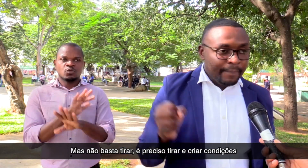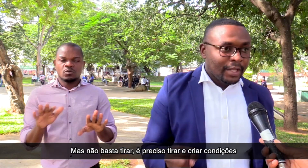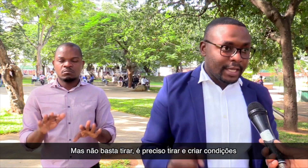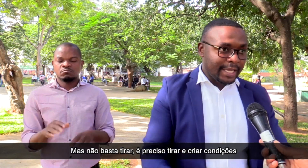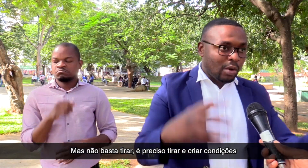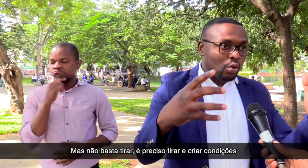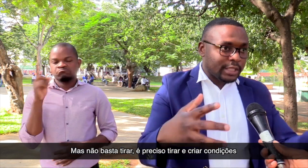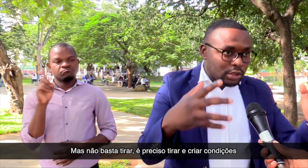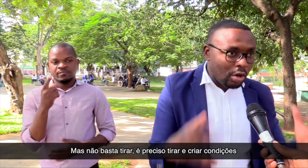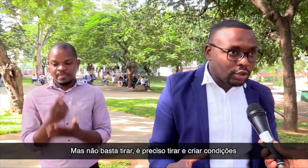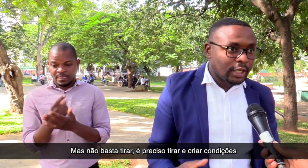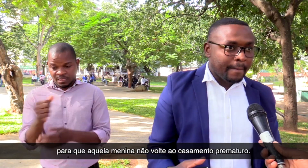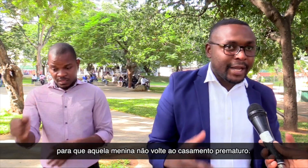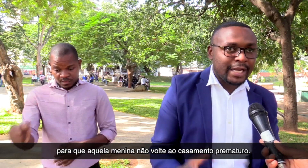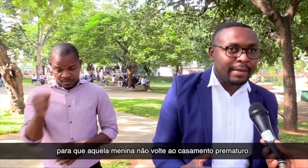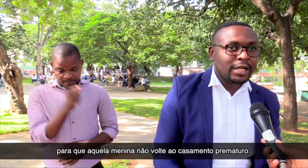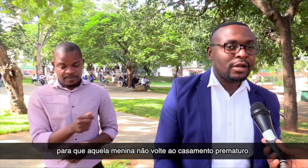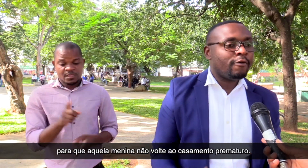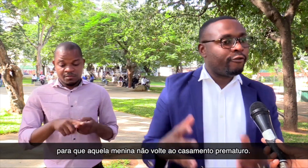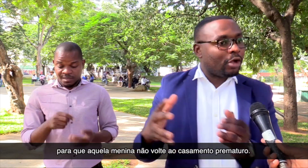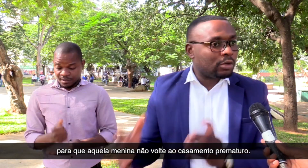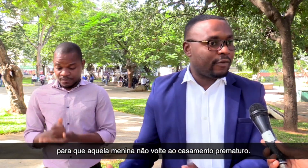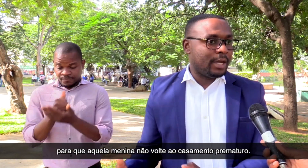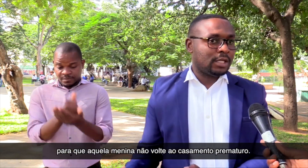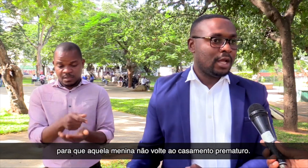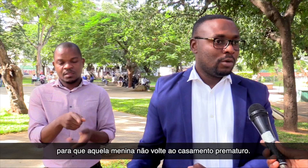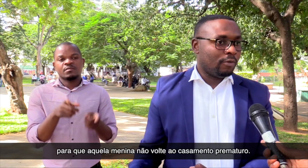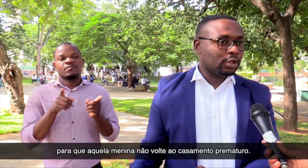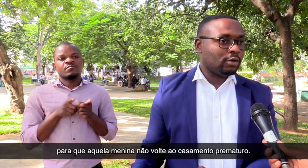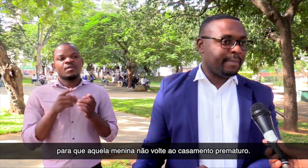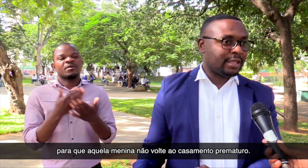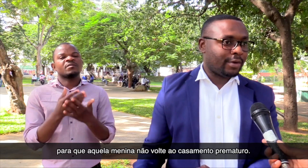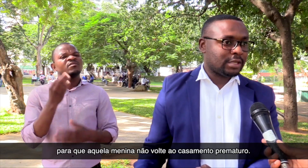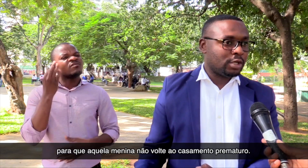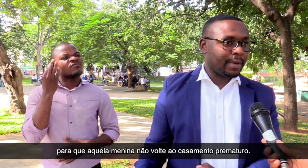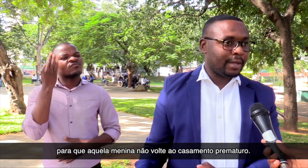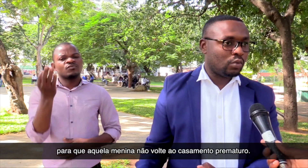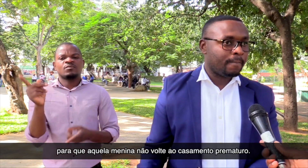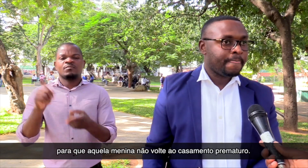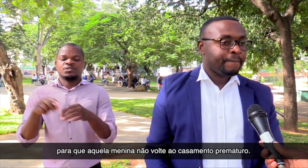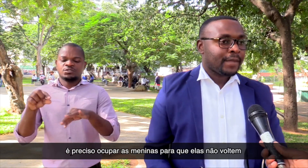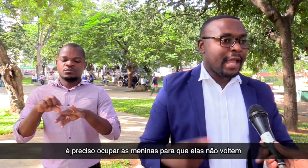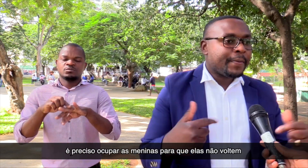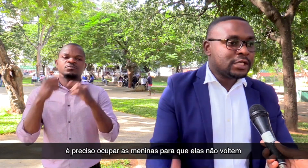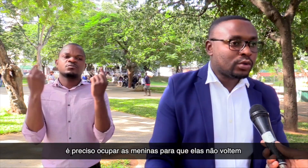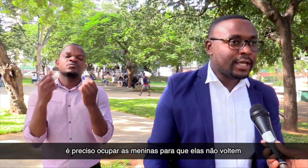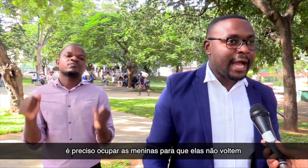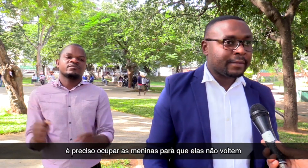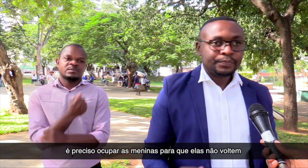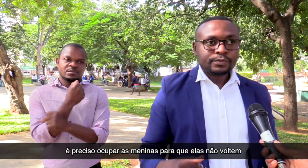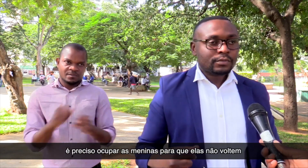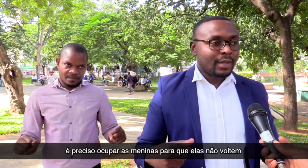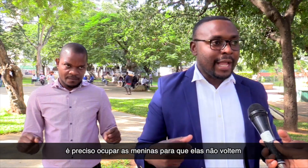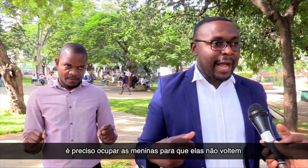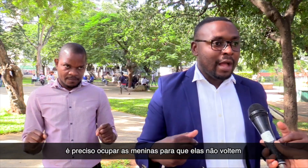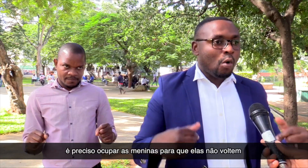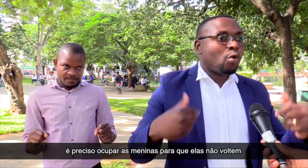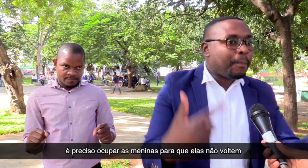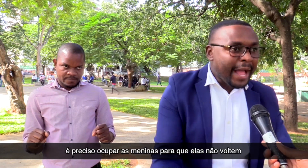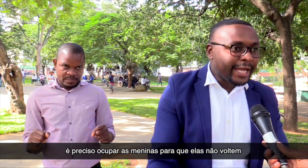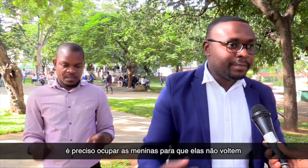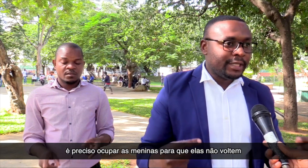ela não volte novamente a ser usada como escudo por parte dos seus progenitores. Portanto, não basta, nós olhamos aqui muitas